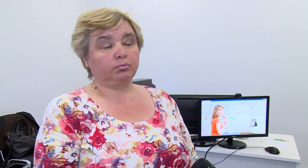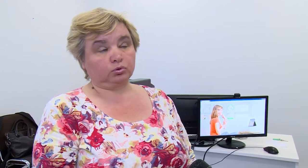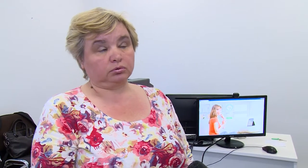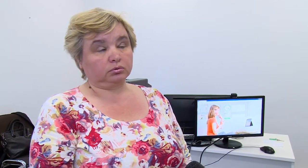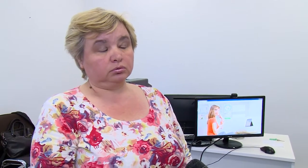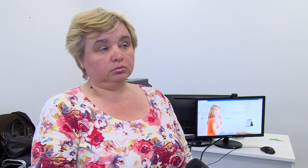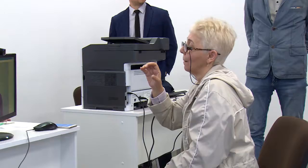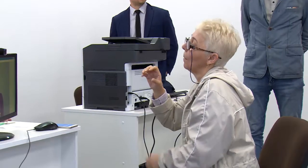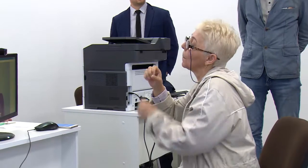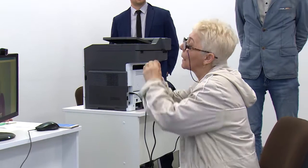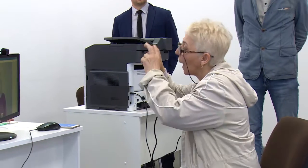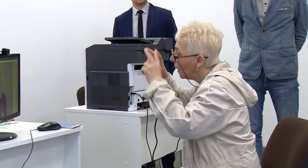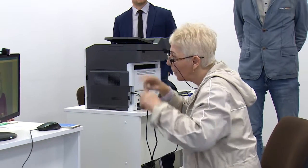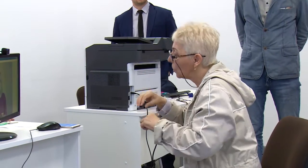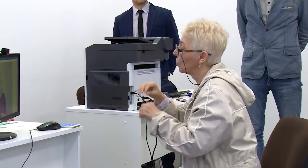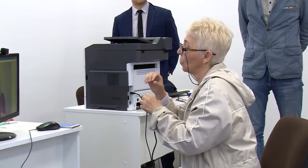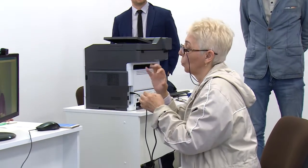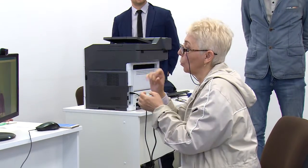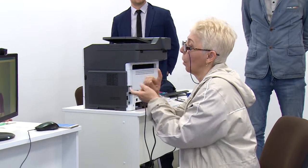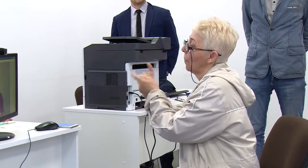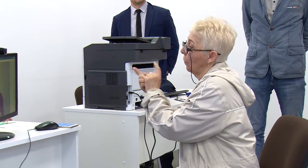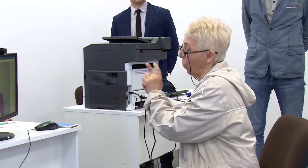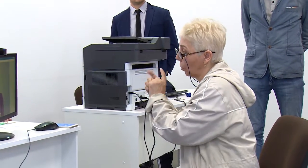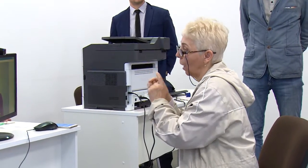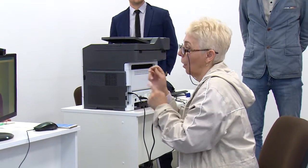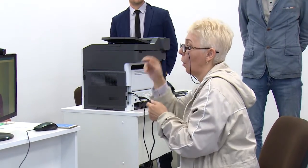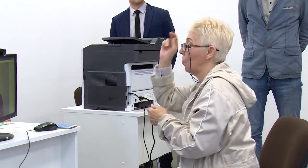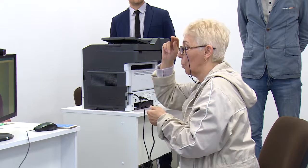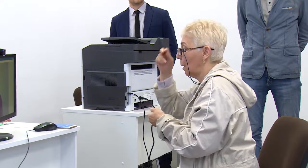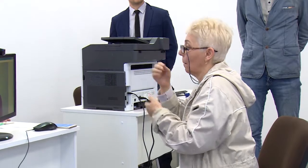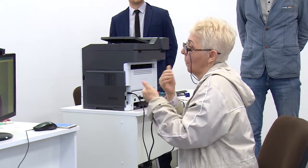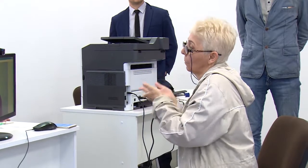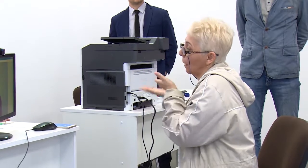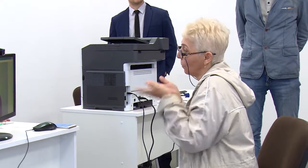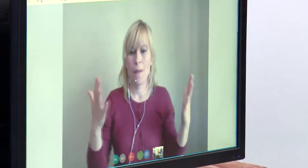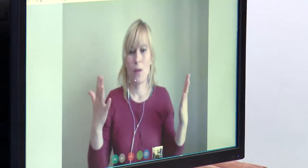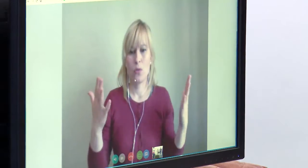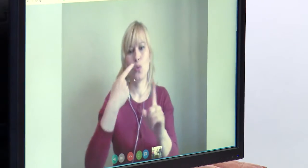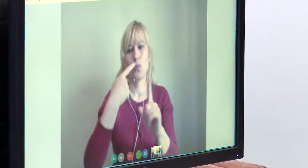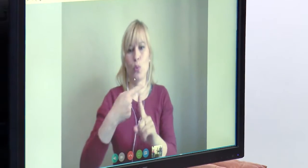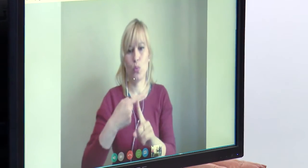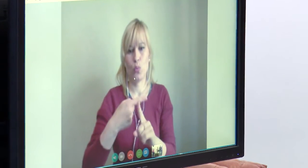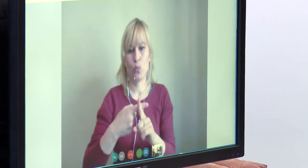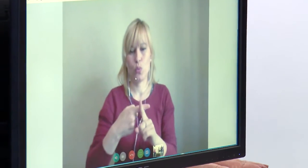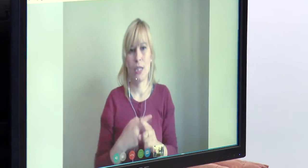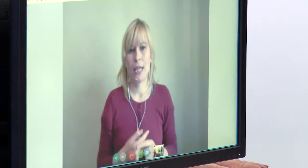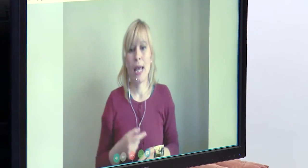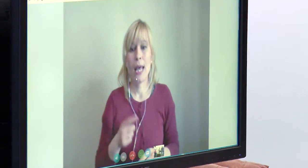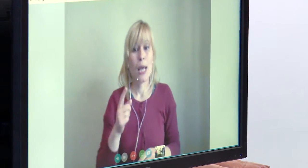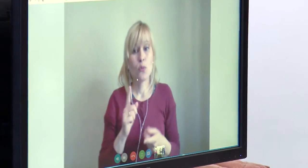отработать. Апробация оказания услуг с помощью сурдопереводчика показала, что руководству МФЦ нужно будет учитывать особенности